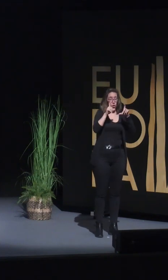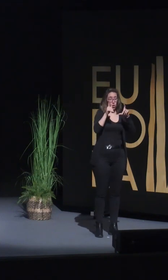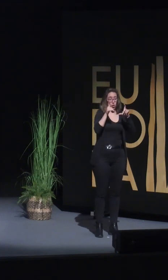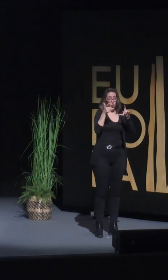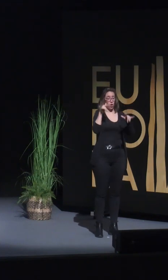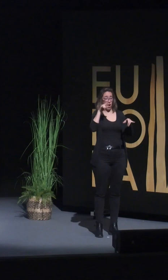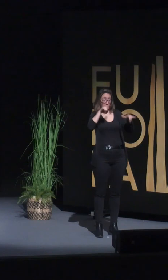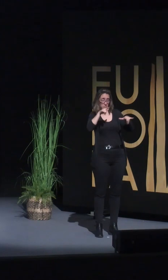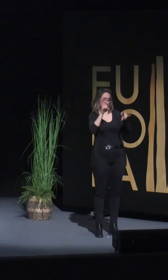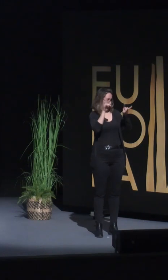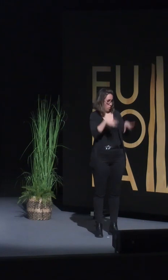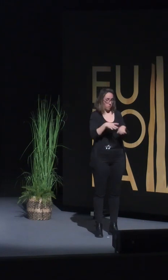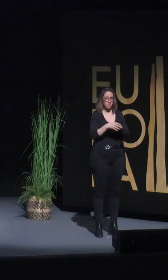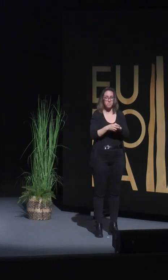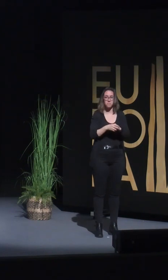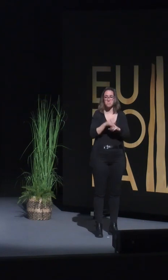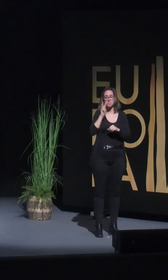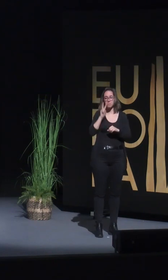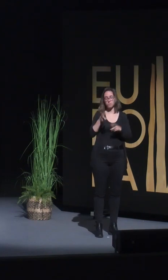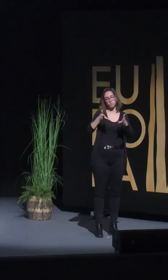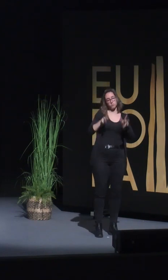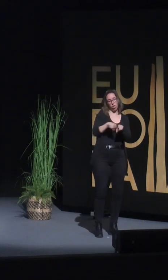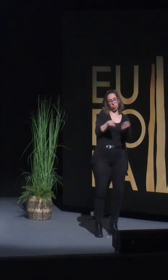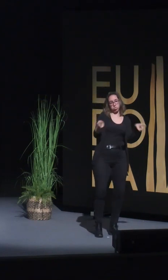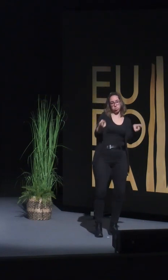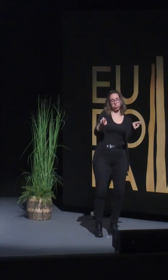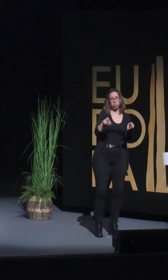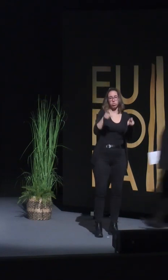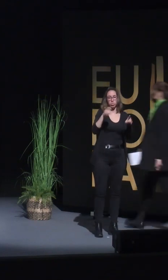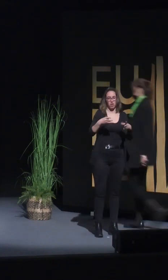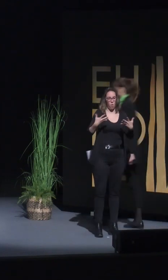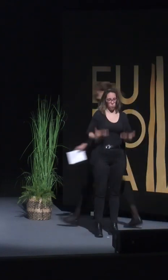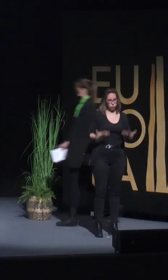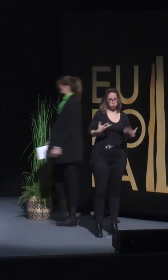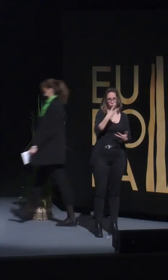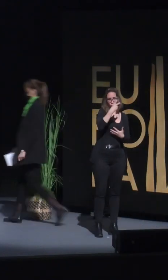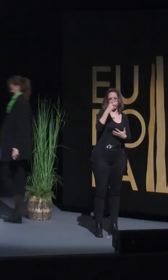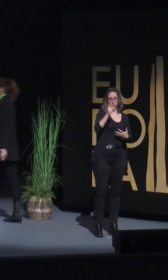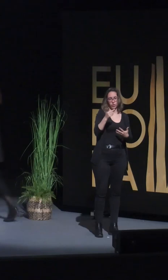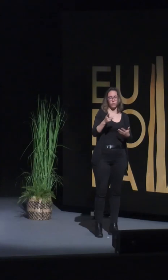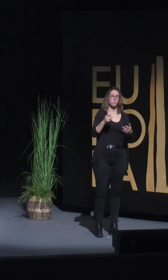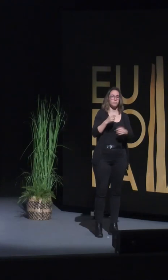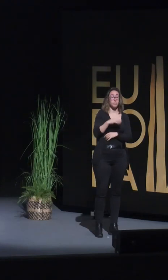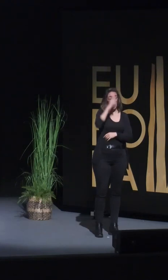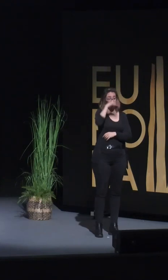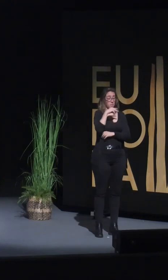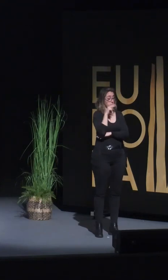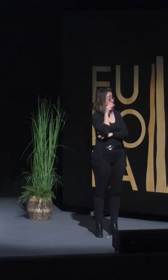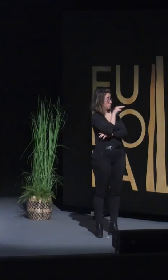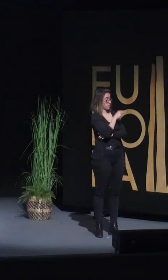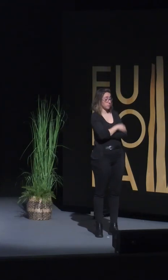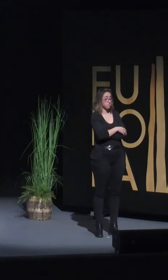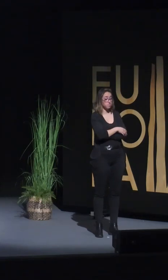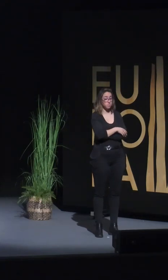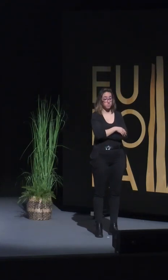por debajo de las rodillas porque estaba sentado. Pero así sentado, todo tirado, esto que pesa 200 kilos su cuerpo, ¿no? Sí. Y me mira el padre y dice,